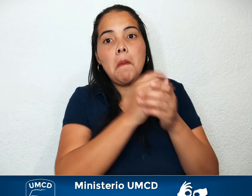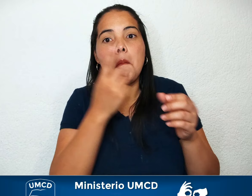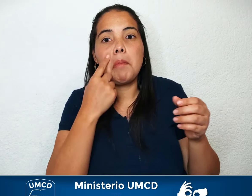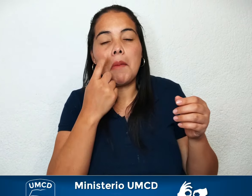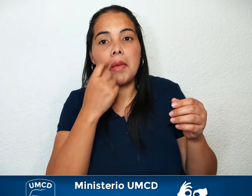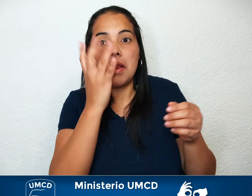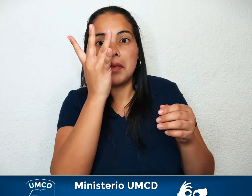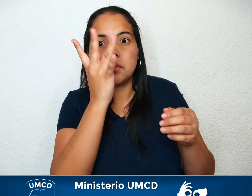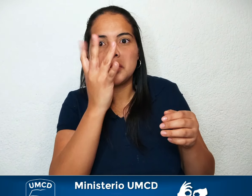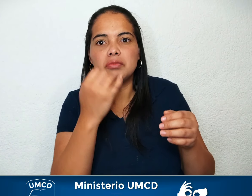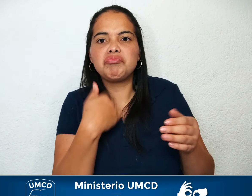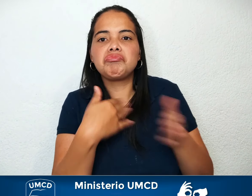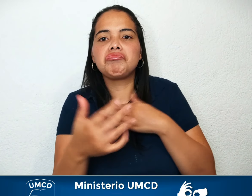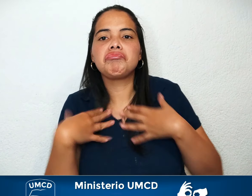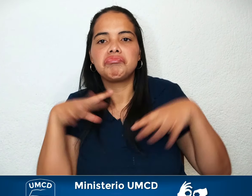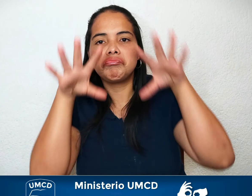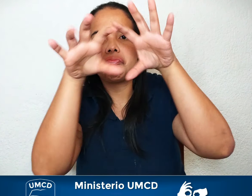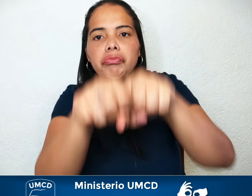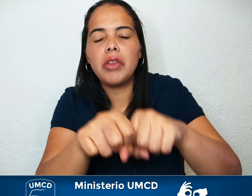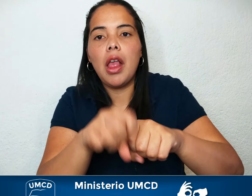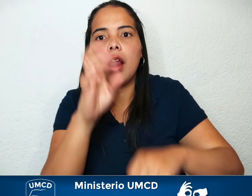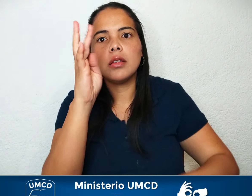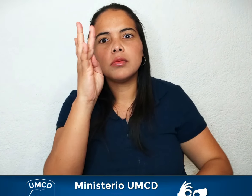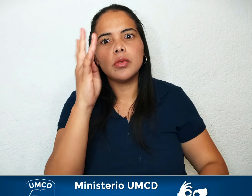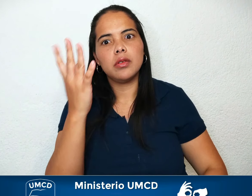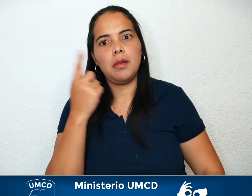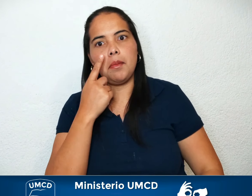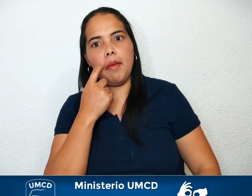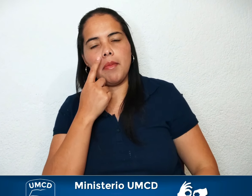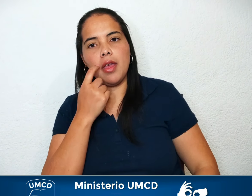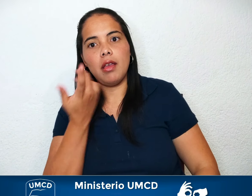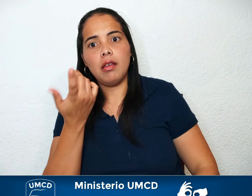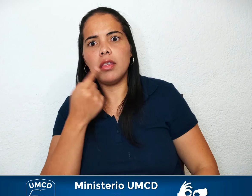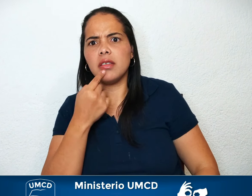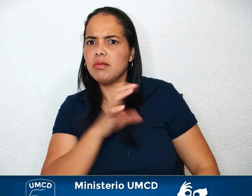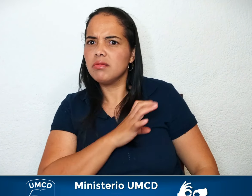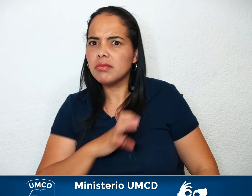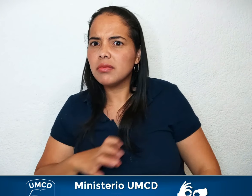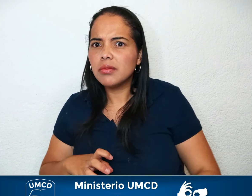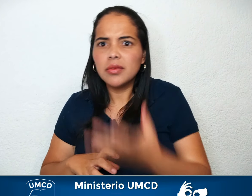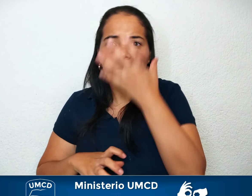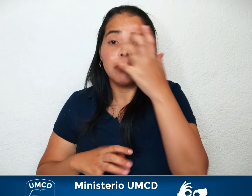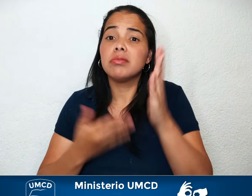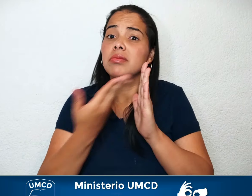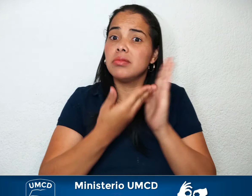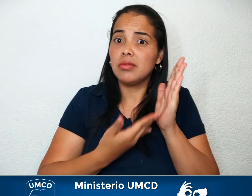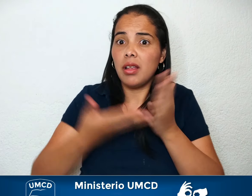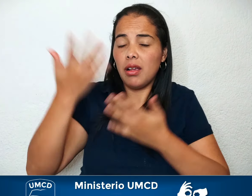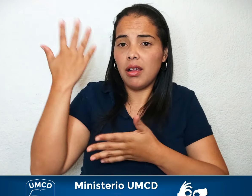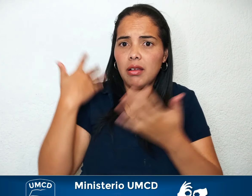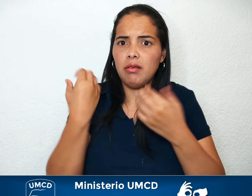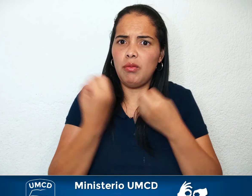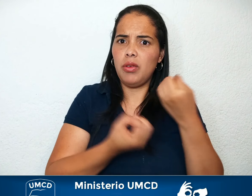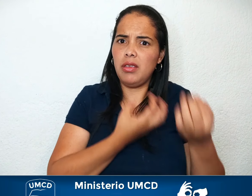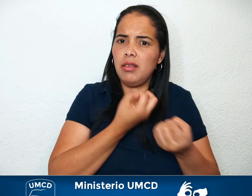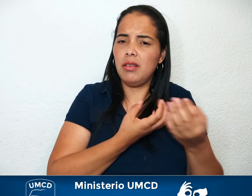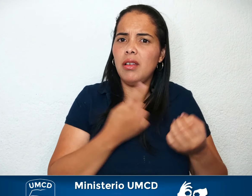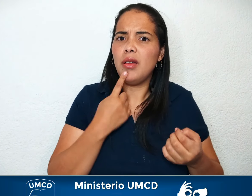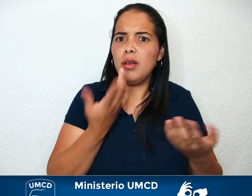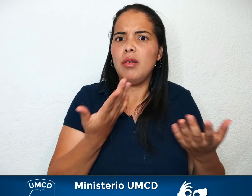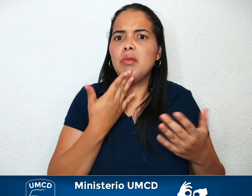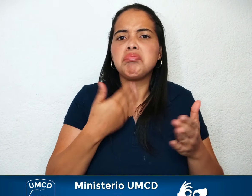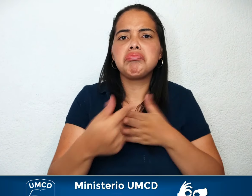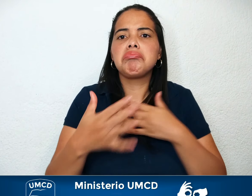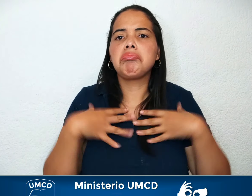posiblemente su madre, porque no se menciona a su madre, sino como la mujer de su padre. Lo más probable es su madrastra, y